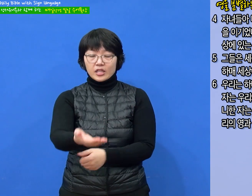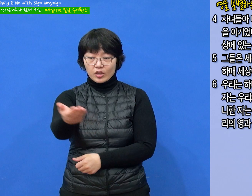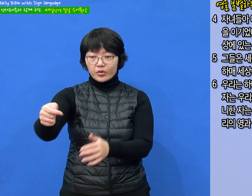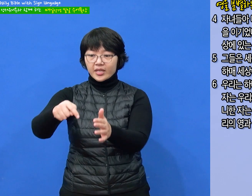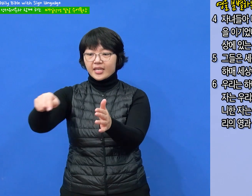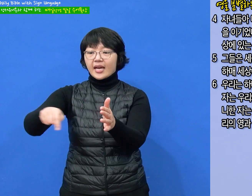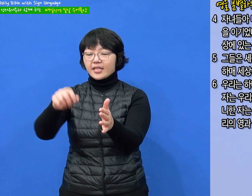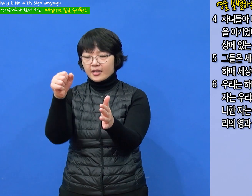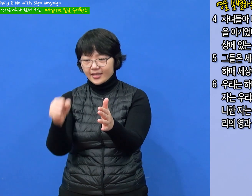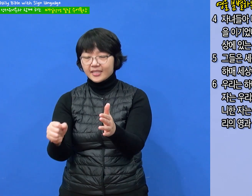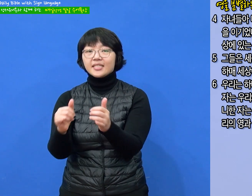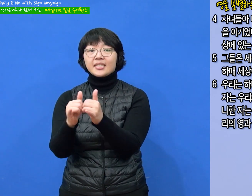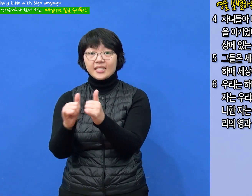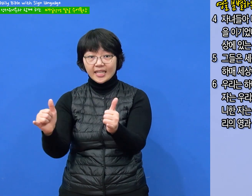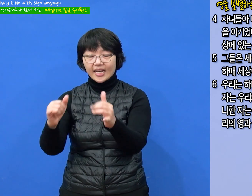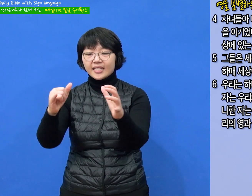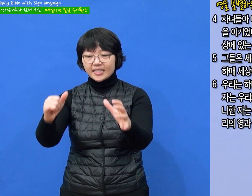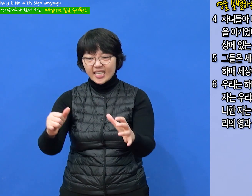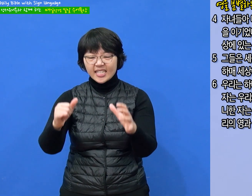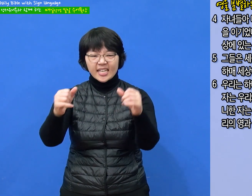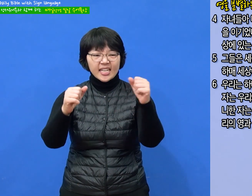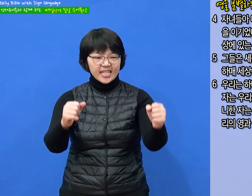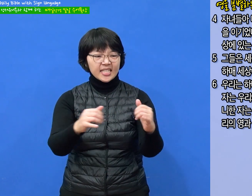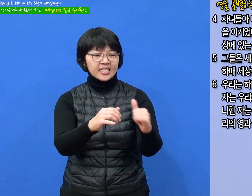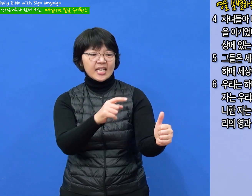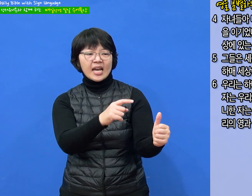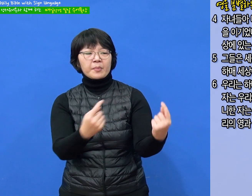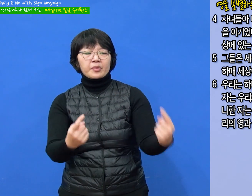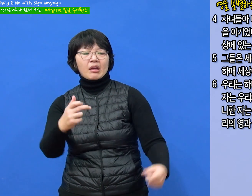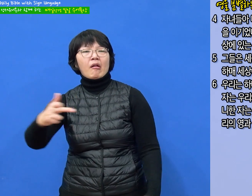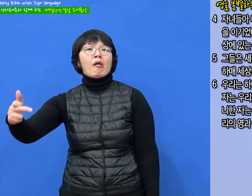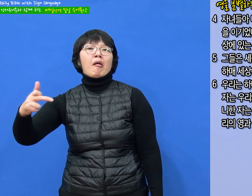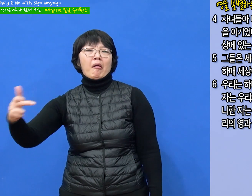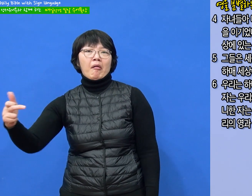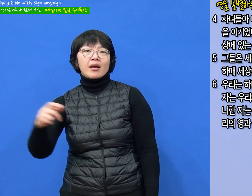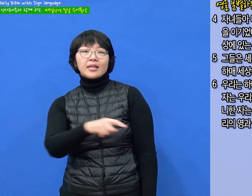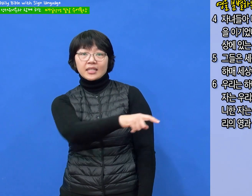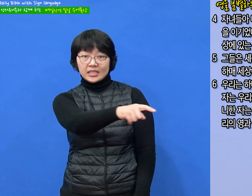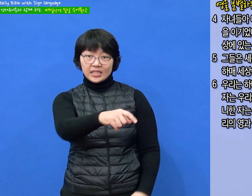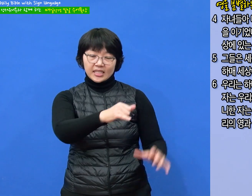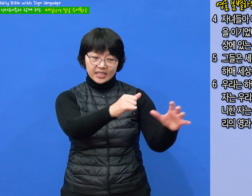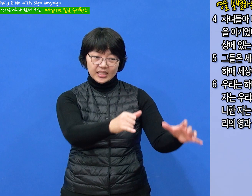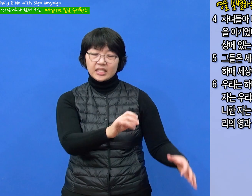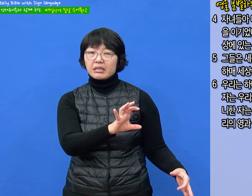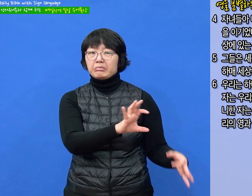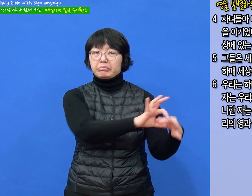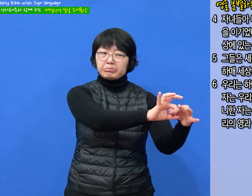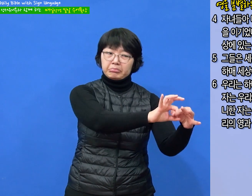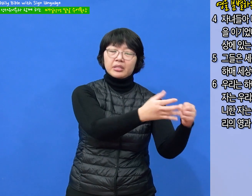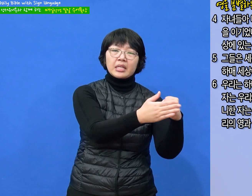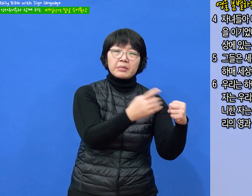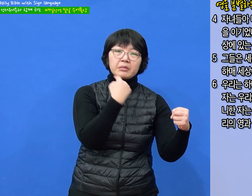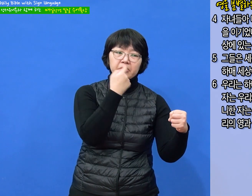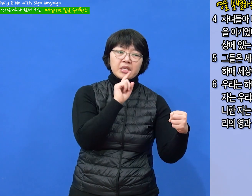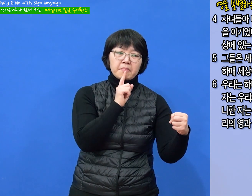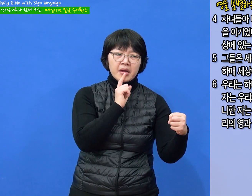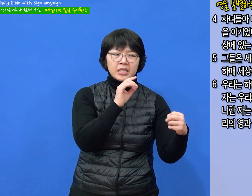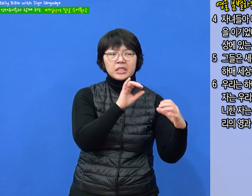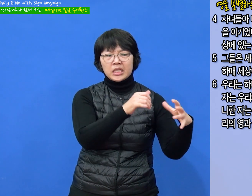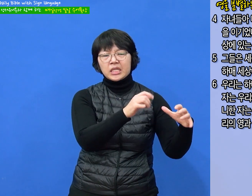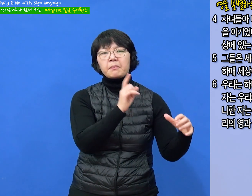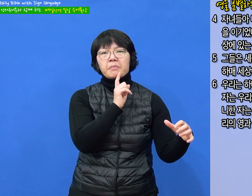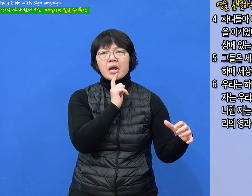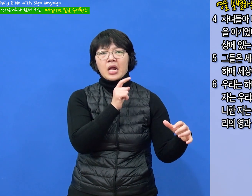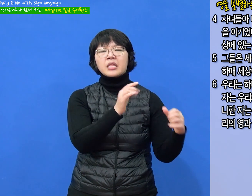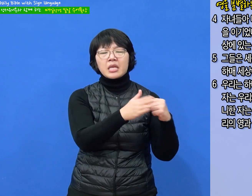안에 계신 이가 세상에 있는 자보다 크심이라. 그들은 세상에 속한 고로 세상에 속한 말을 하매 세상이